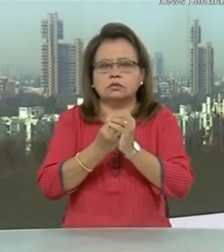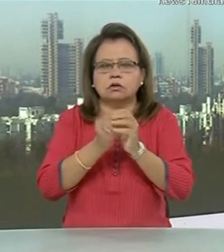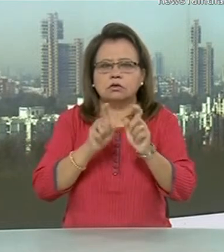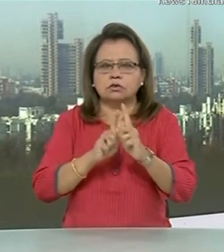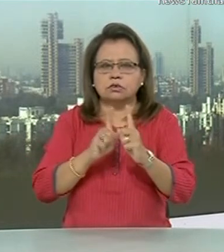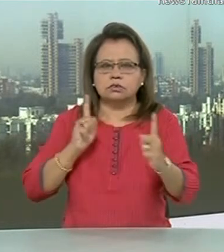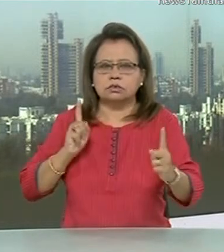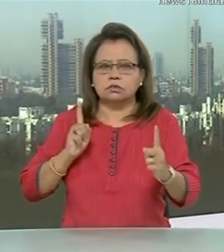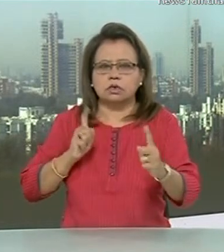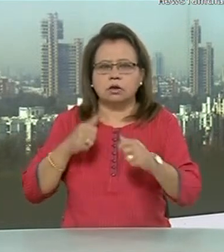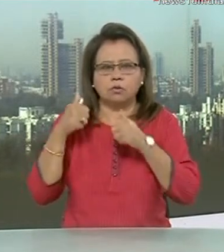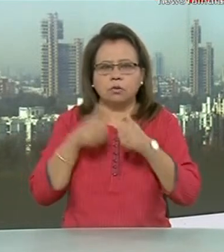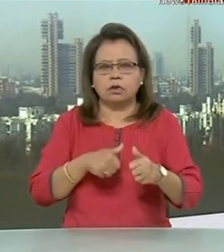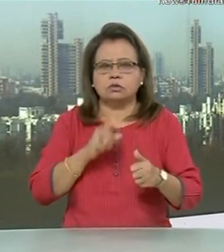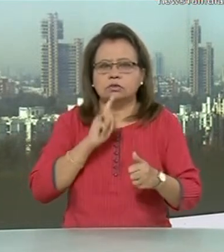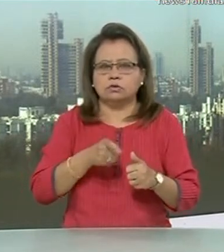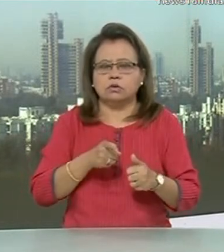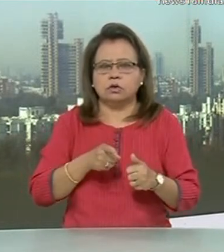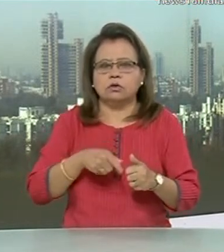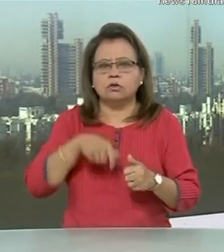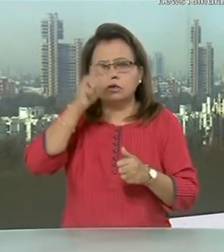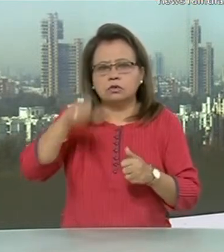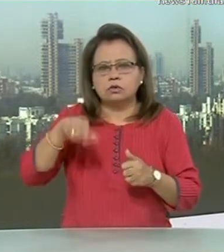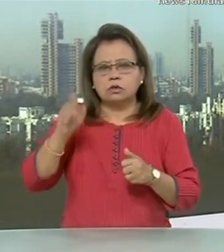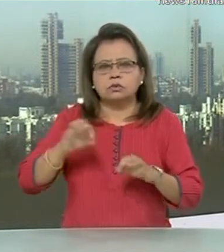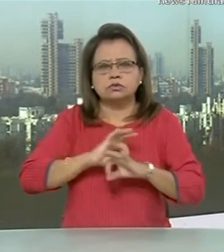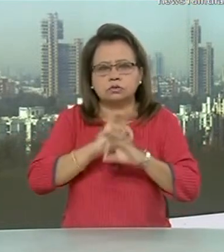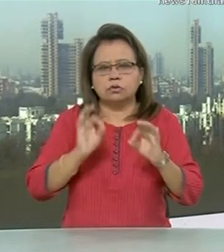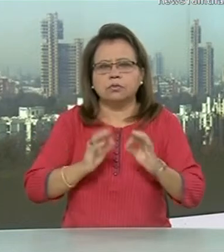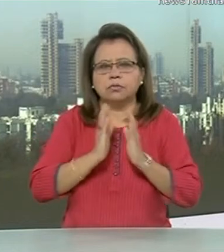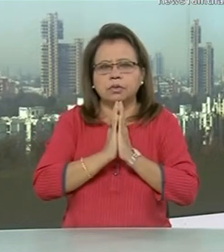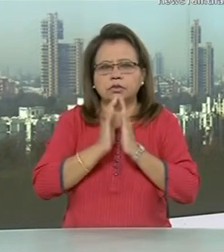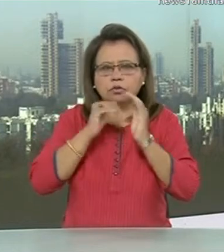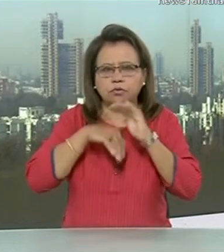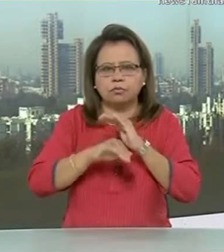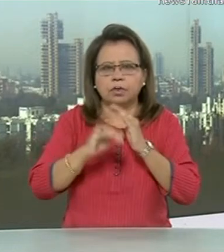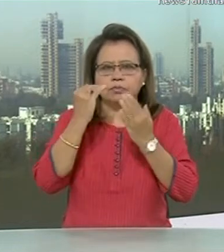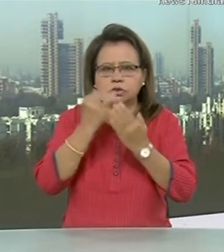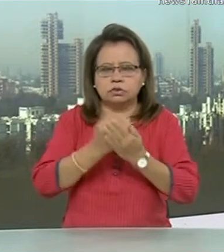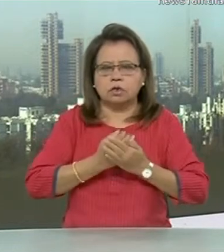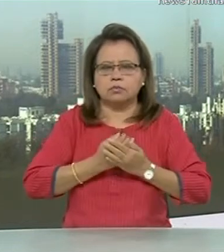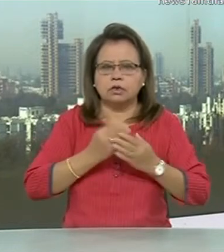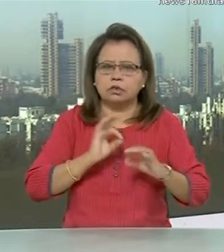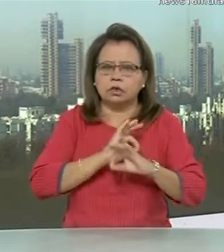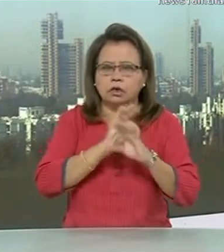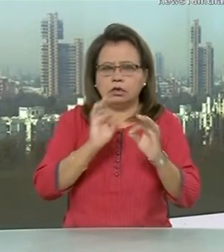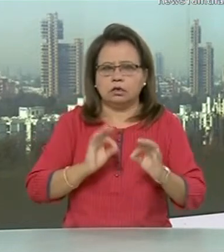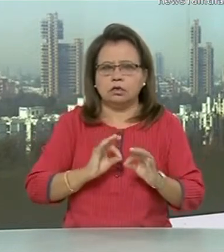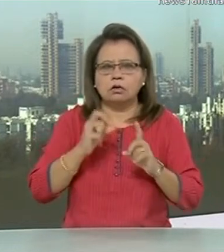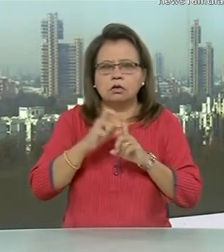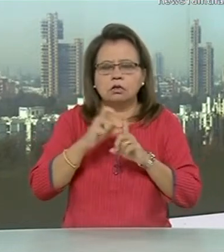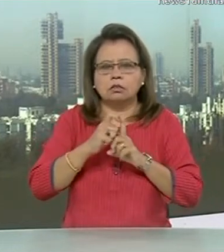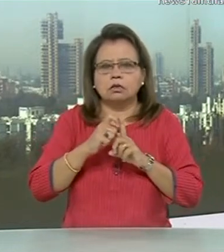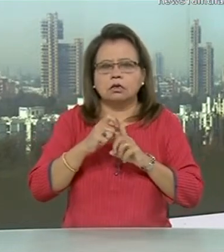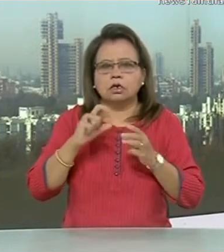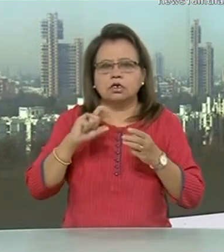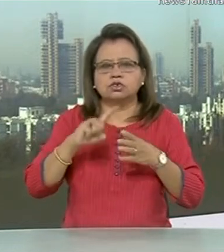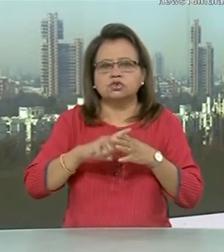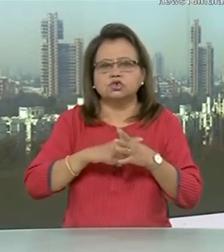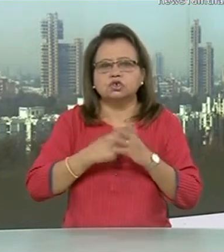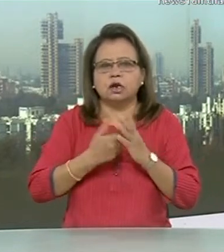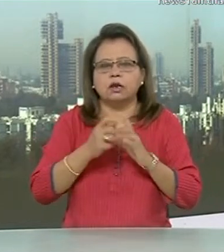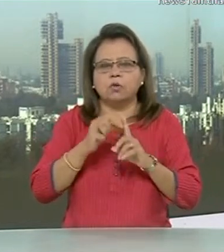दूरी का पालन करना अनिवार्य श्रद्धालुओं की सुविधा के लिए मंदिरों में भी बचाव के इंतजाम किए गए हैं दिल्ली के झंडेवालान